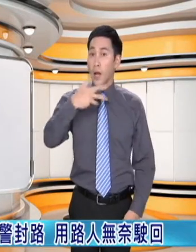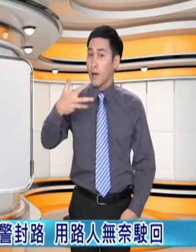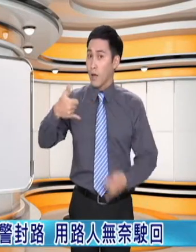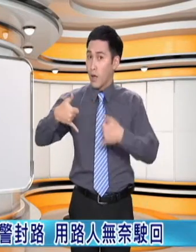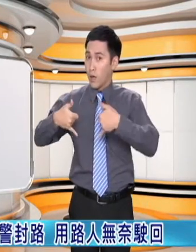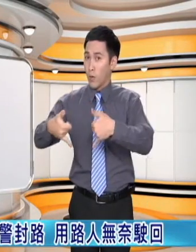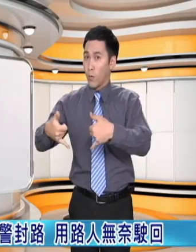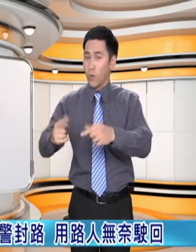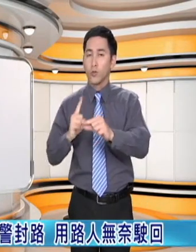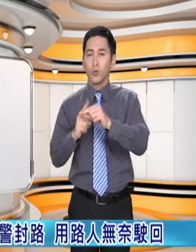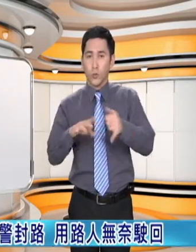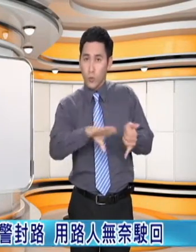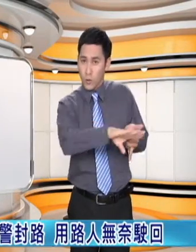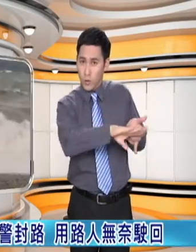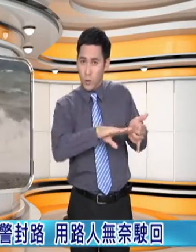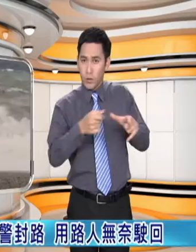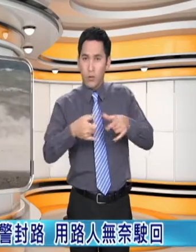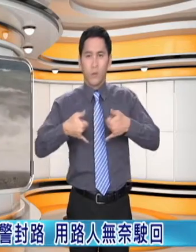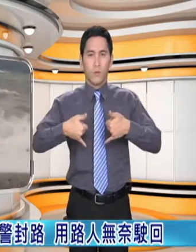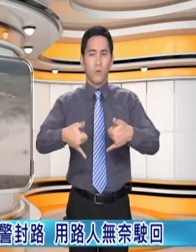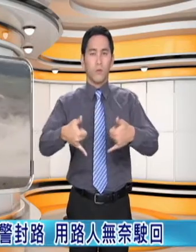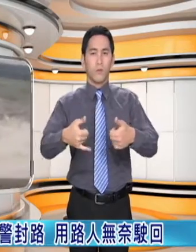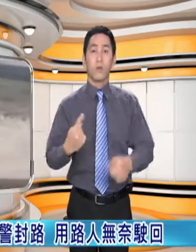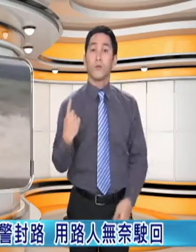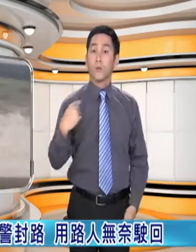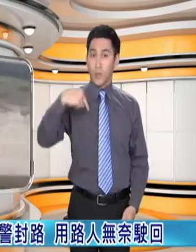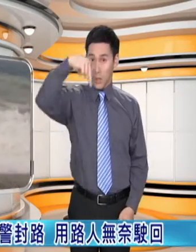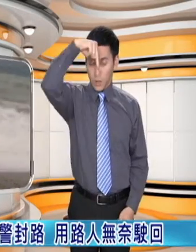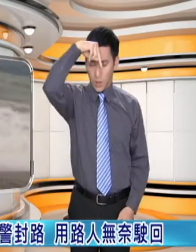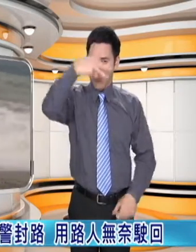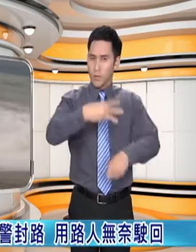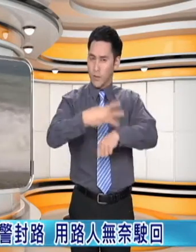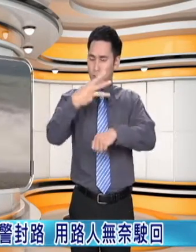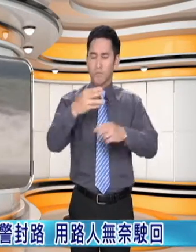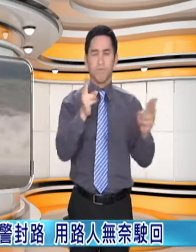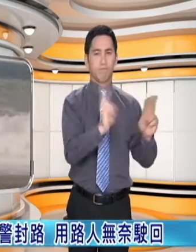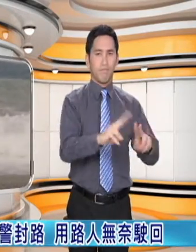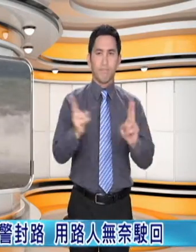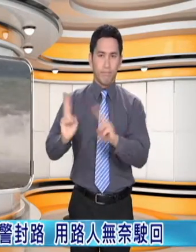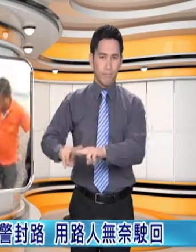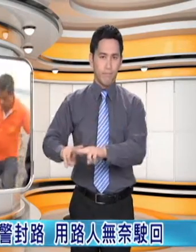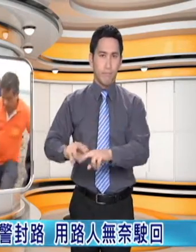公路，昨天下午三点以后已经禁止通行。